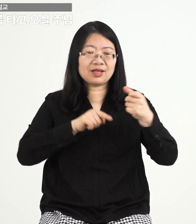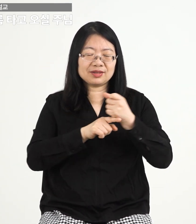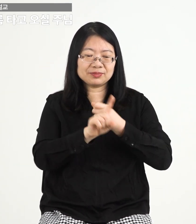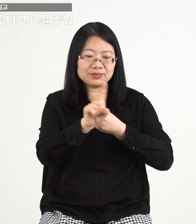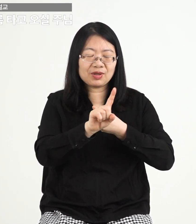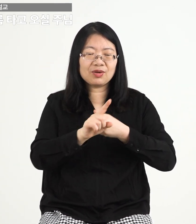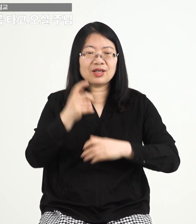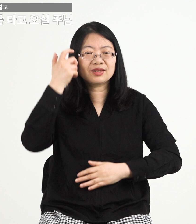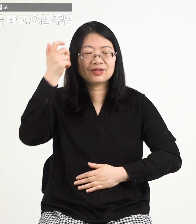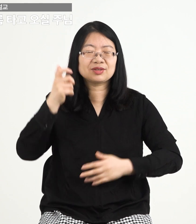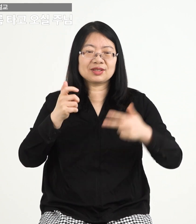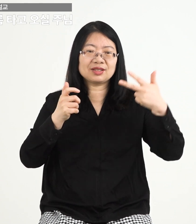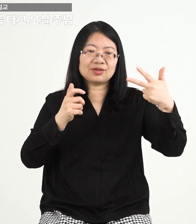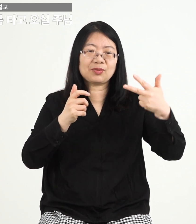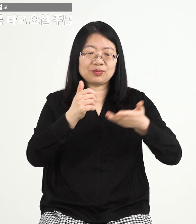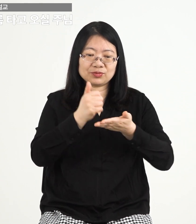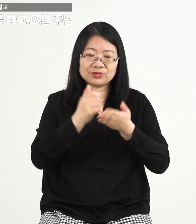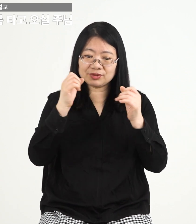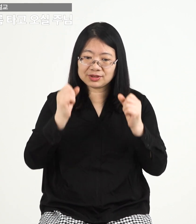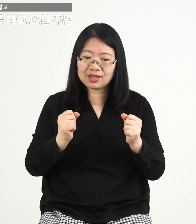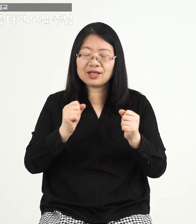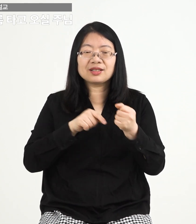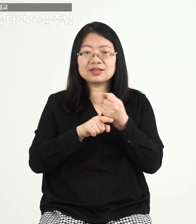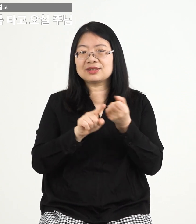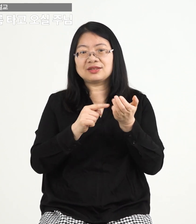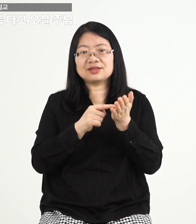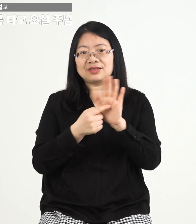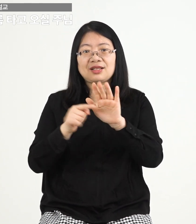영이 7분 계신다 그런 의미가 아니고